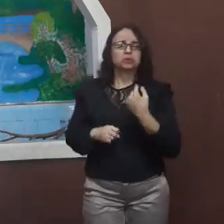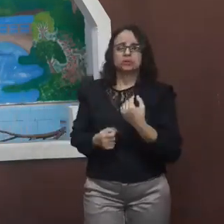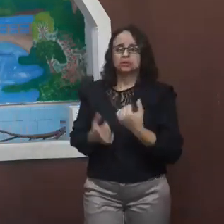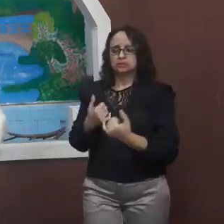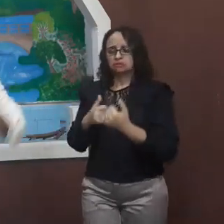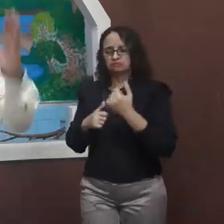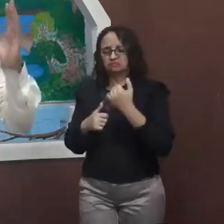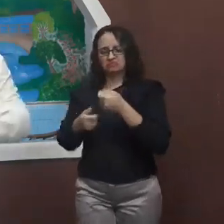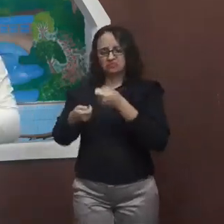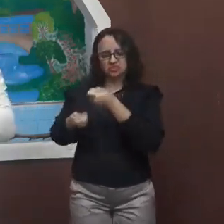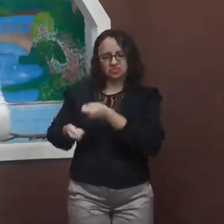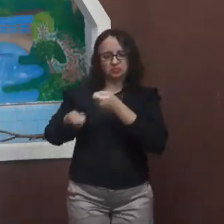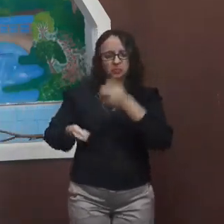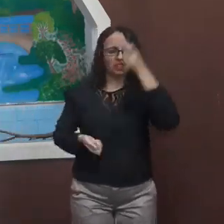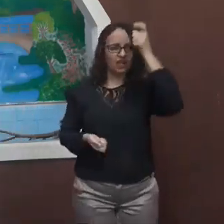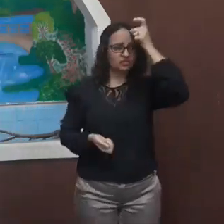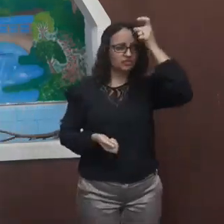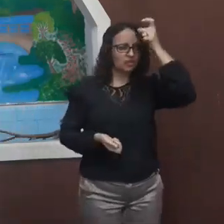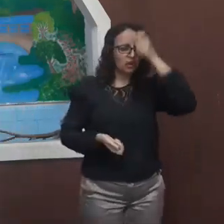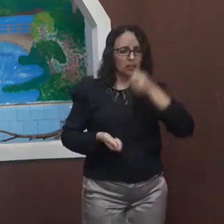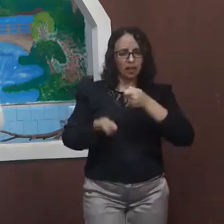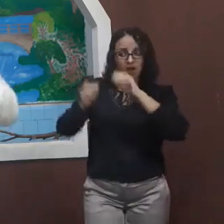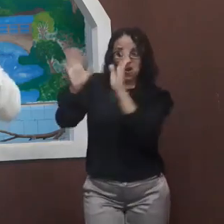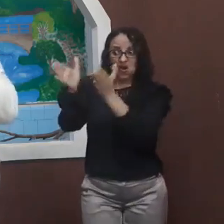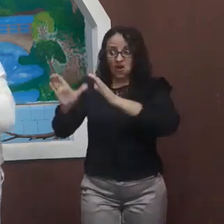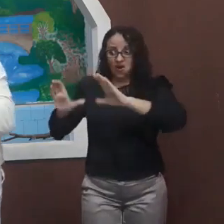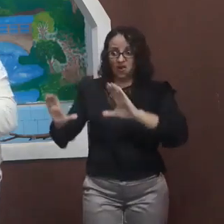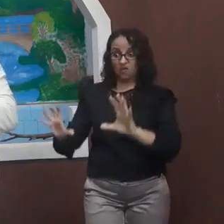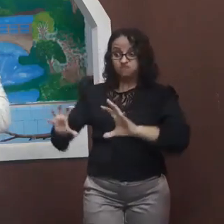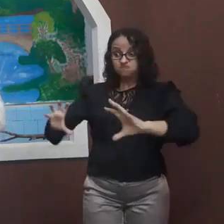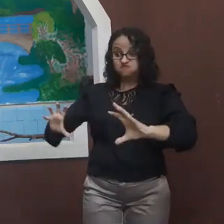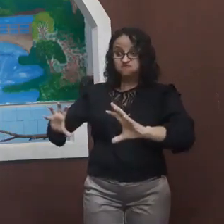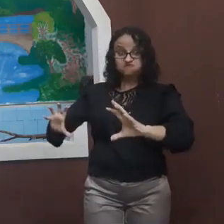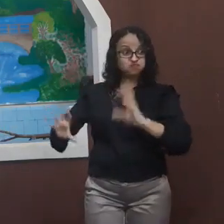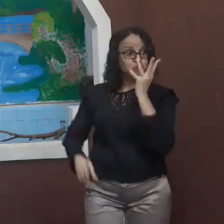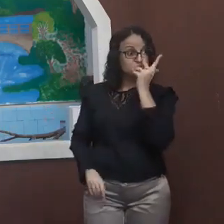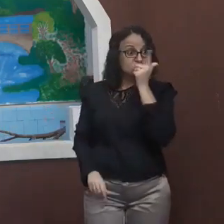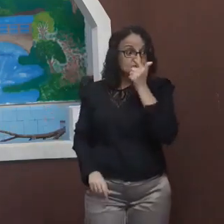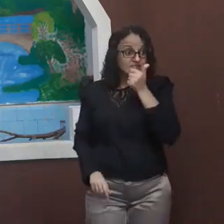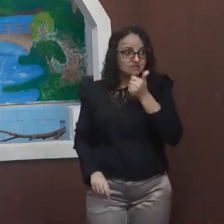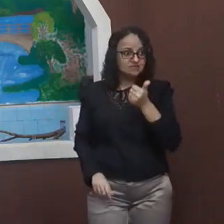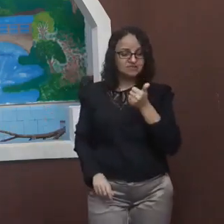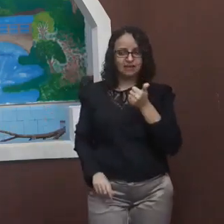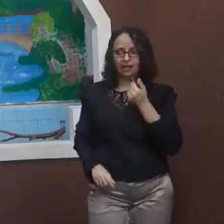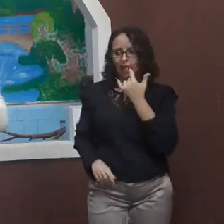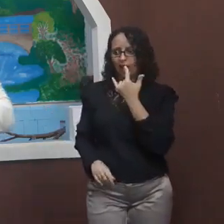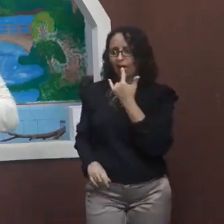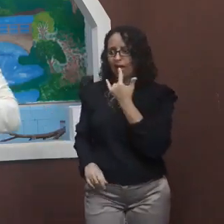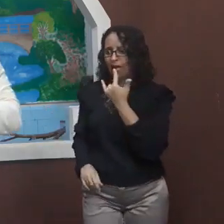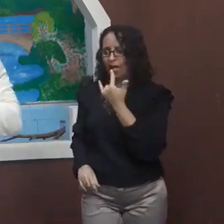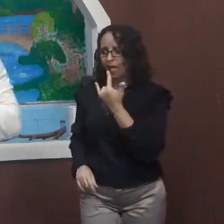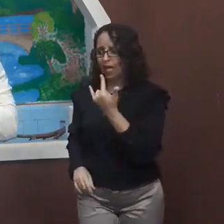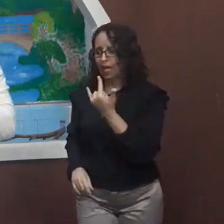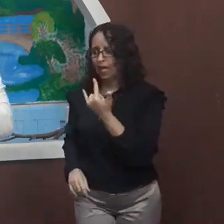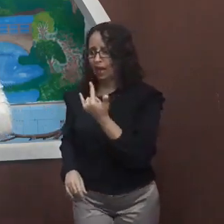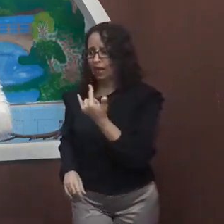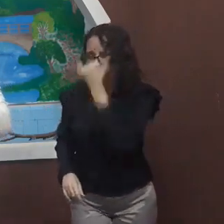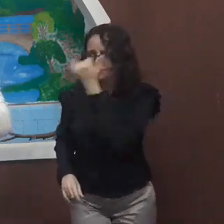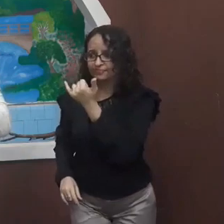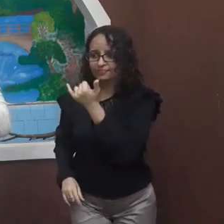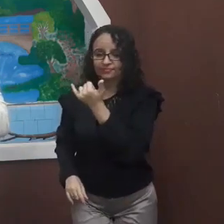tentado, olha, o diabo passou, mas era uma diabona bonita, era um diabão bonito, né, e eu não aguentei, ô diabo,